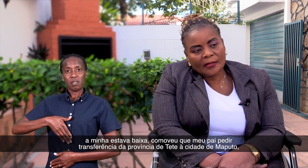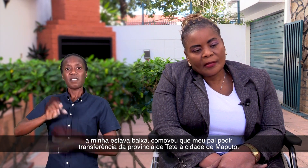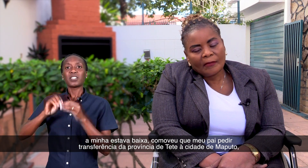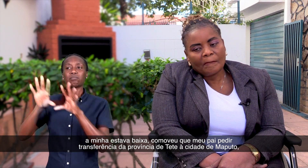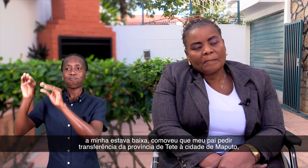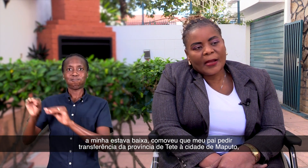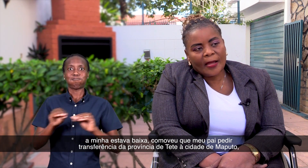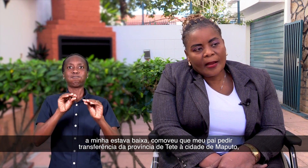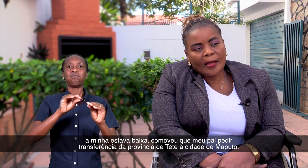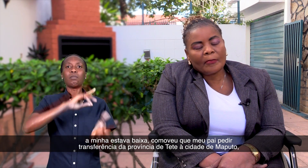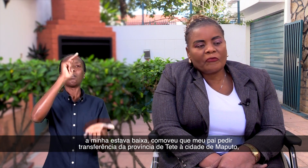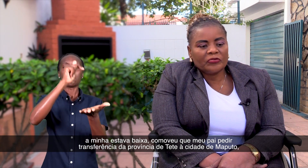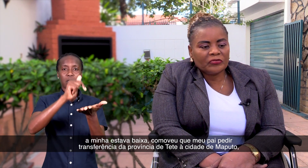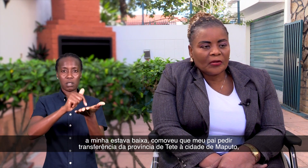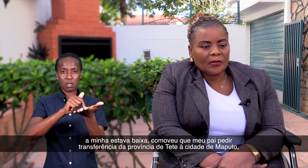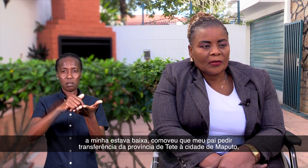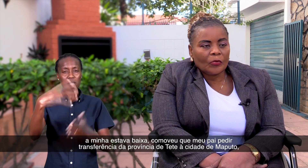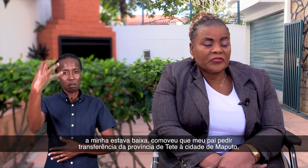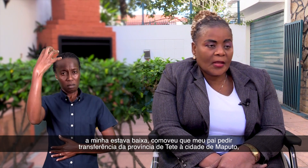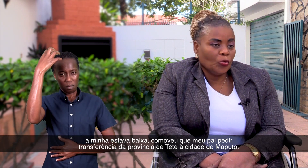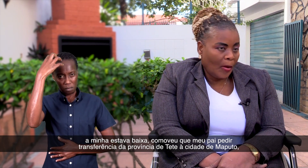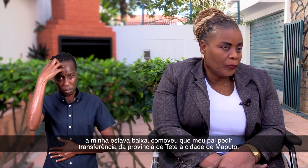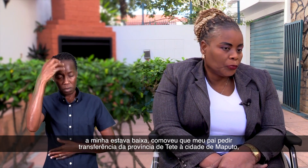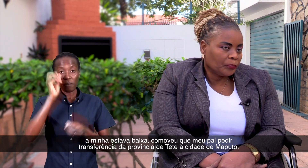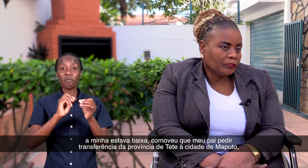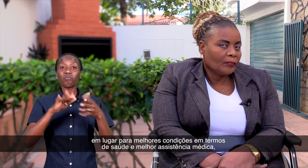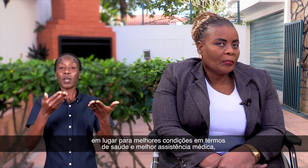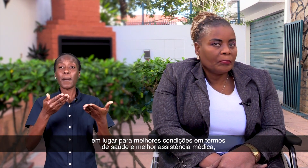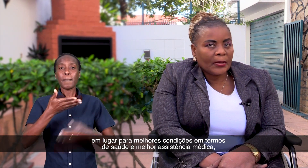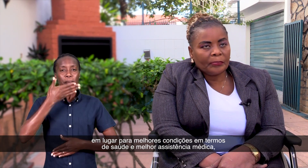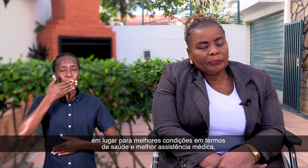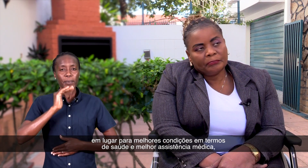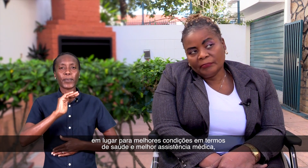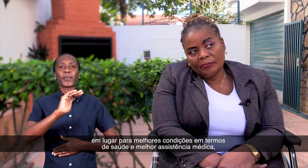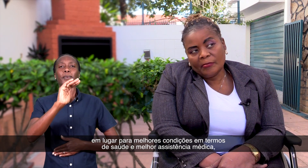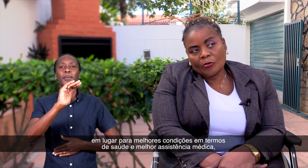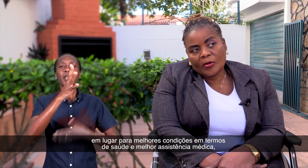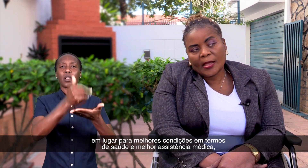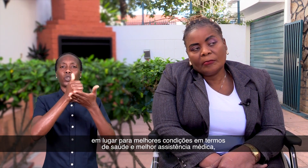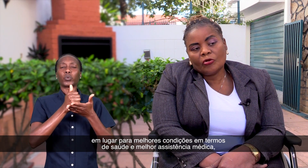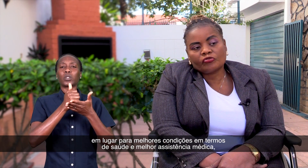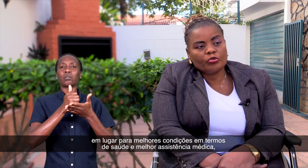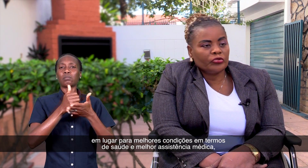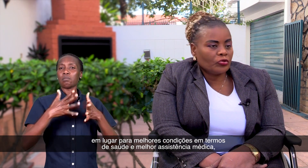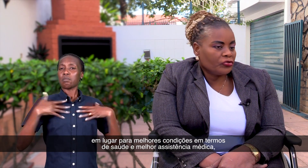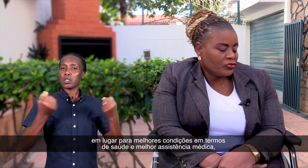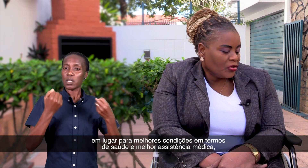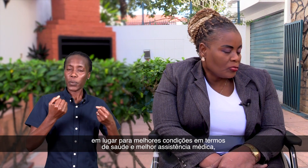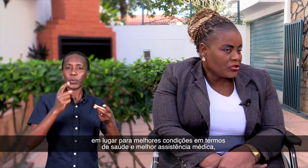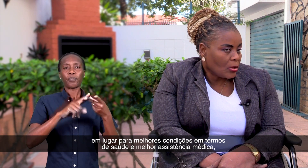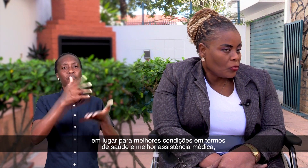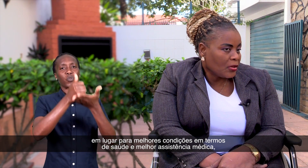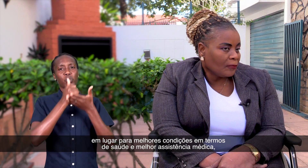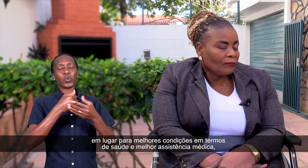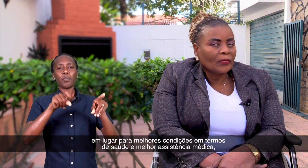Tete para a província ou cidade do Maputo, para, em primeiro lugar, melhores condições em